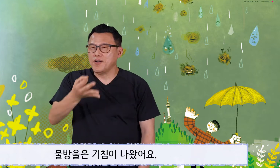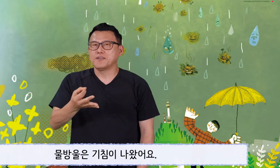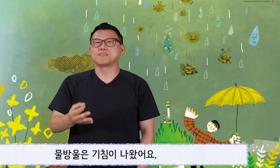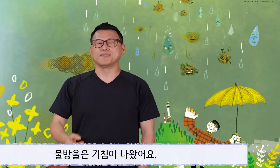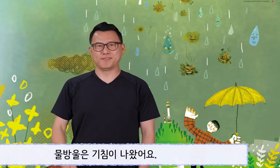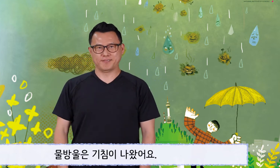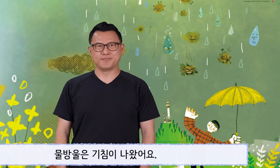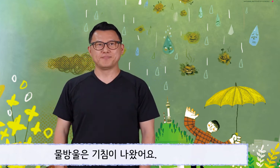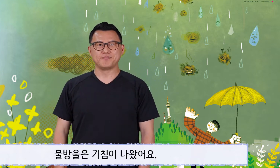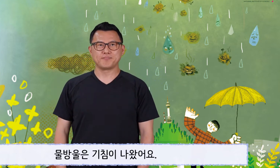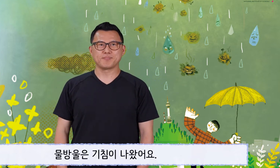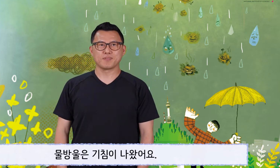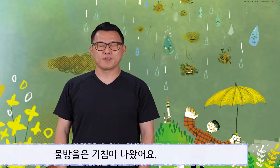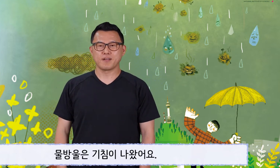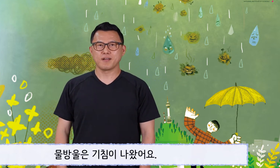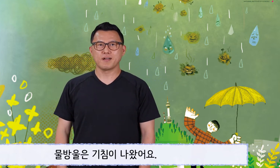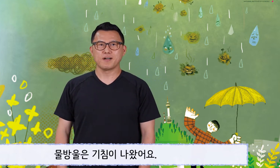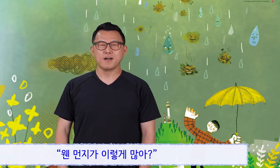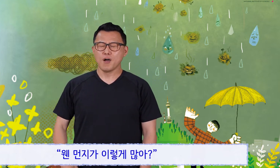물방울은 기침이 나왔어요.